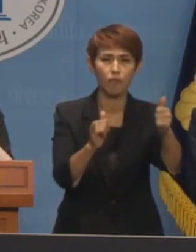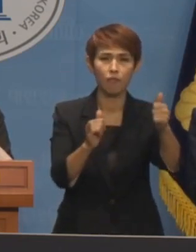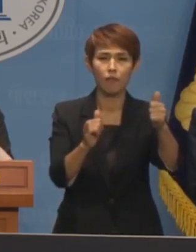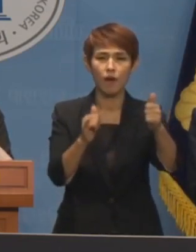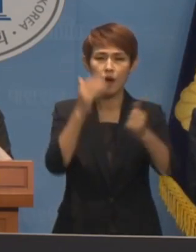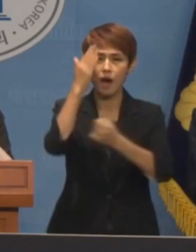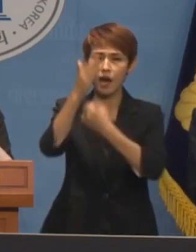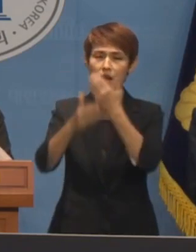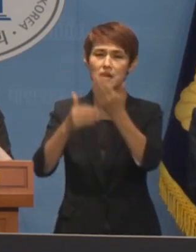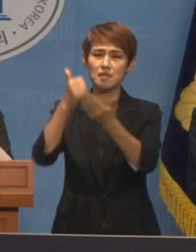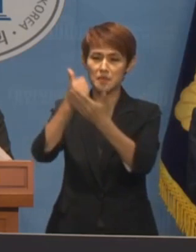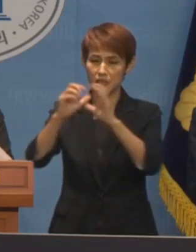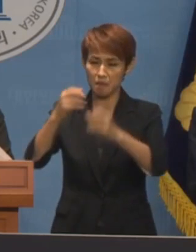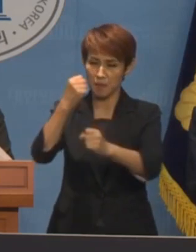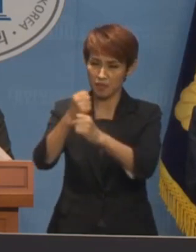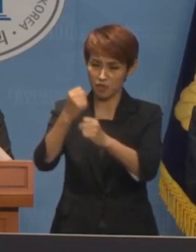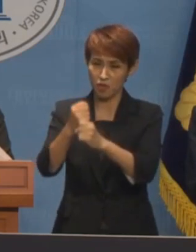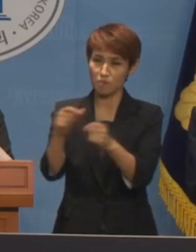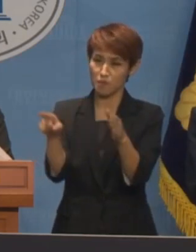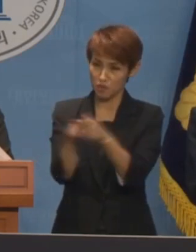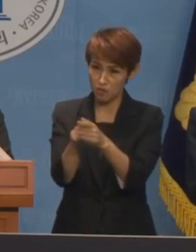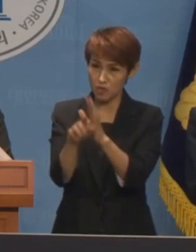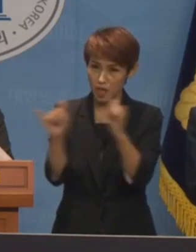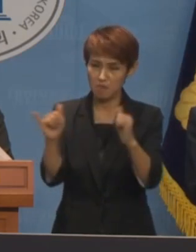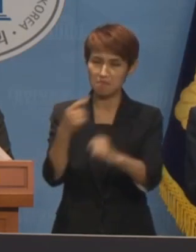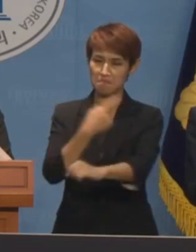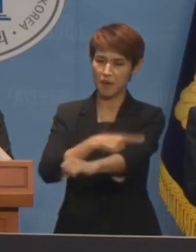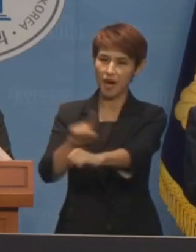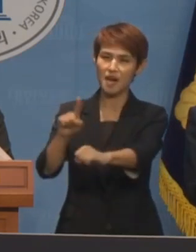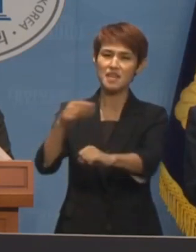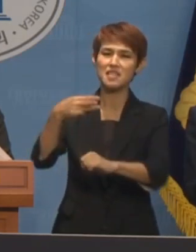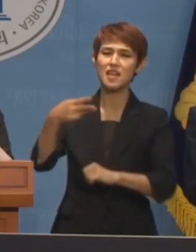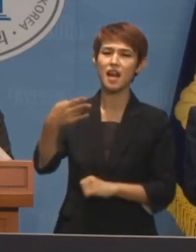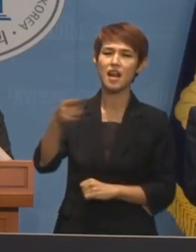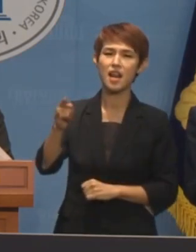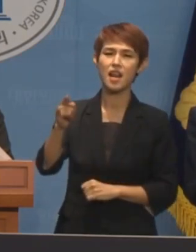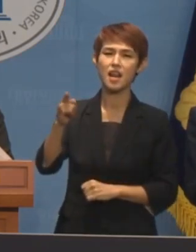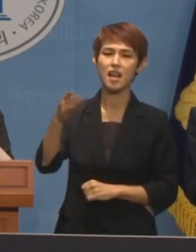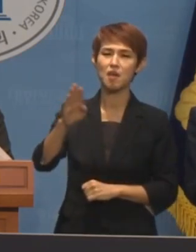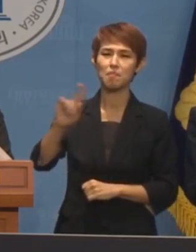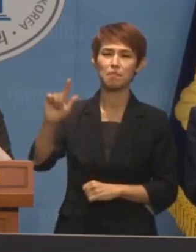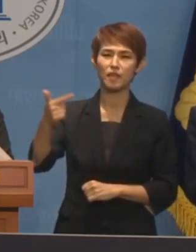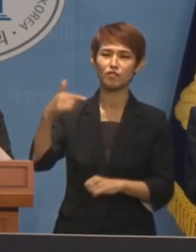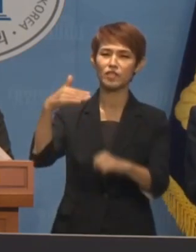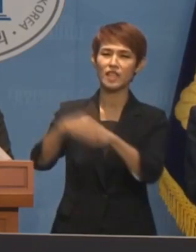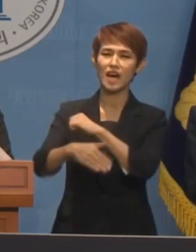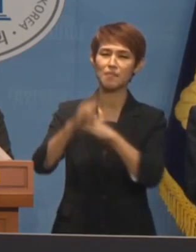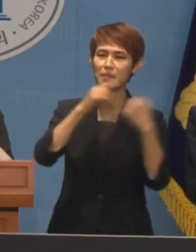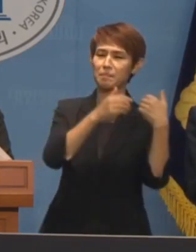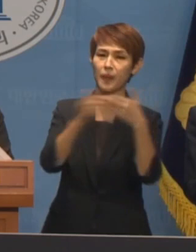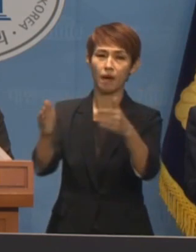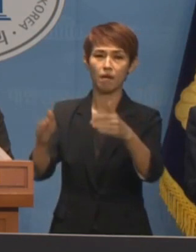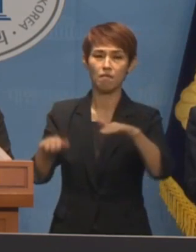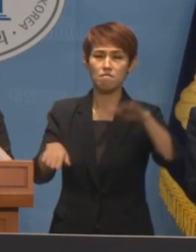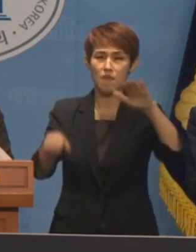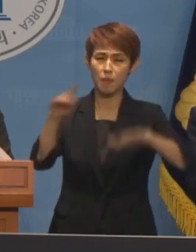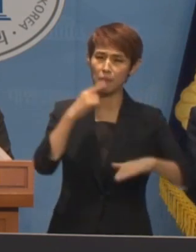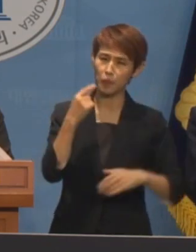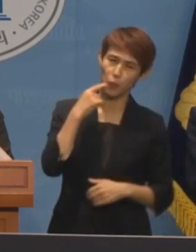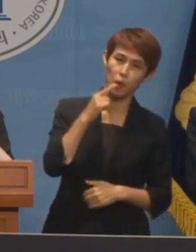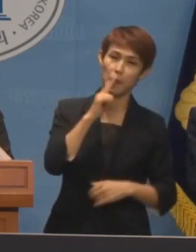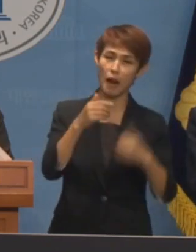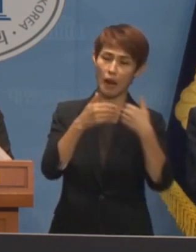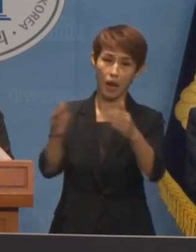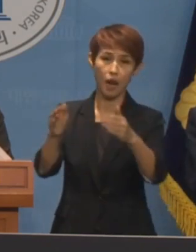창조론을 믿는 신앙인을 무자격 보수 기독교 탈레반주의라고 매도하며 차별, 배제하는 독성과 인권